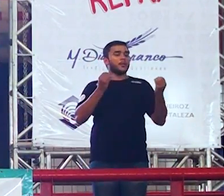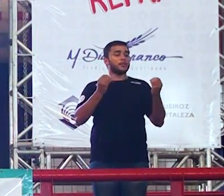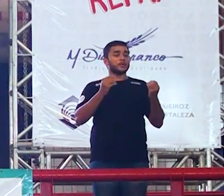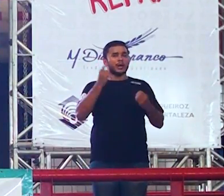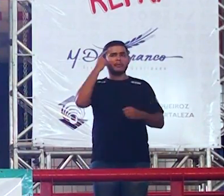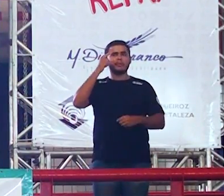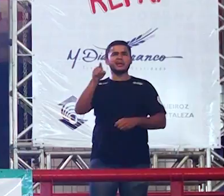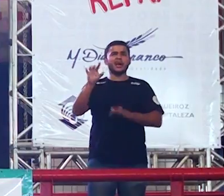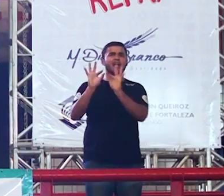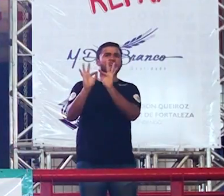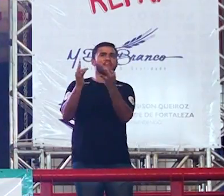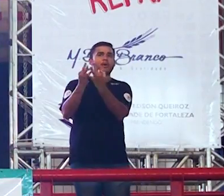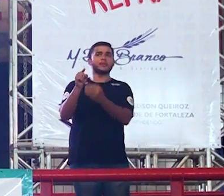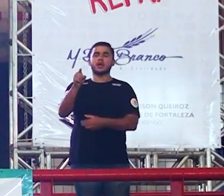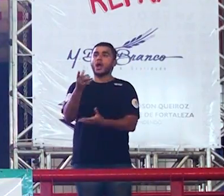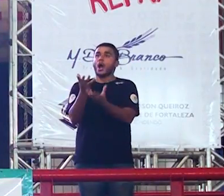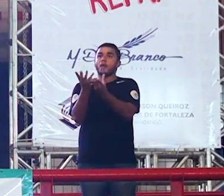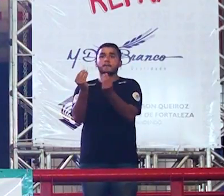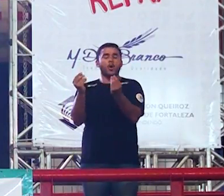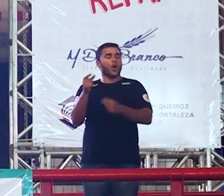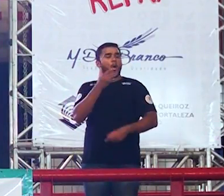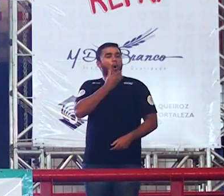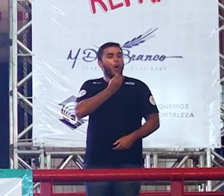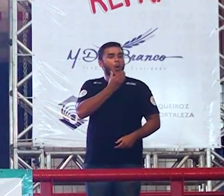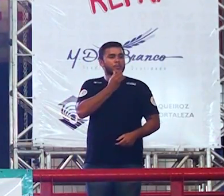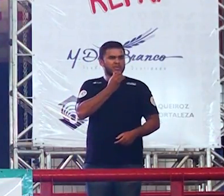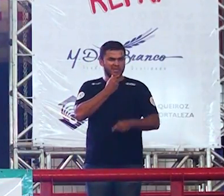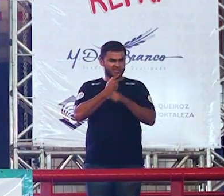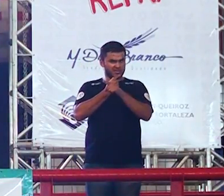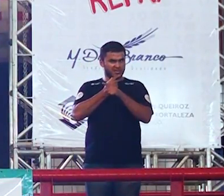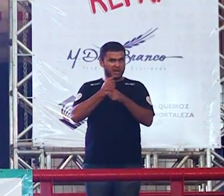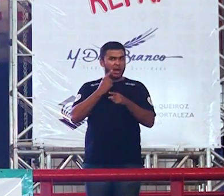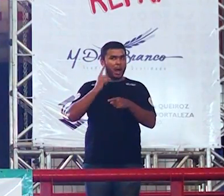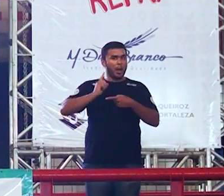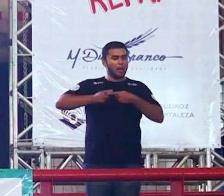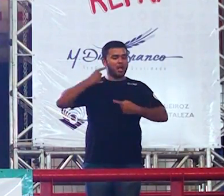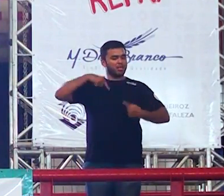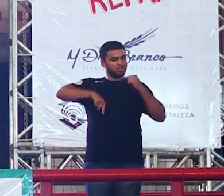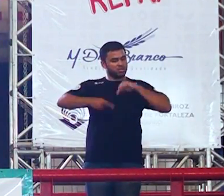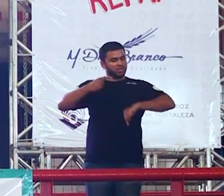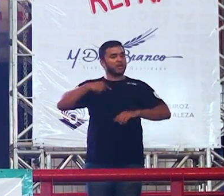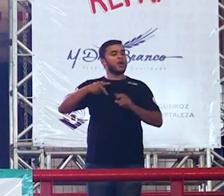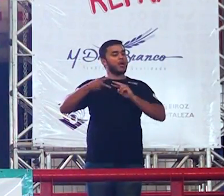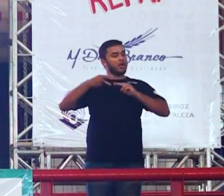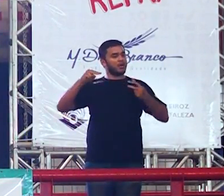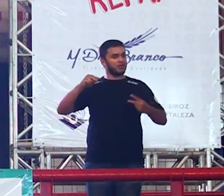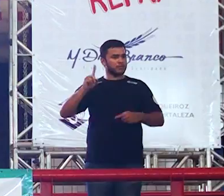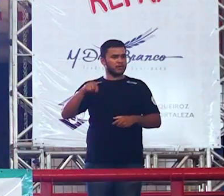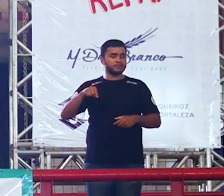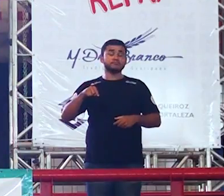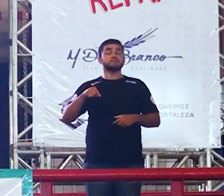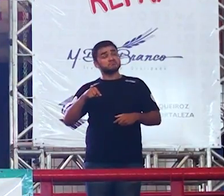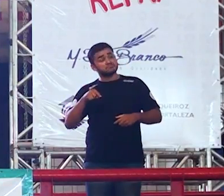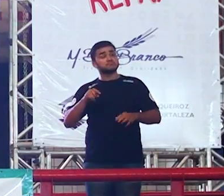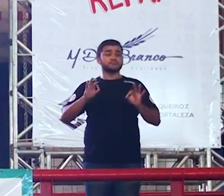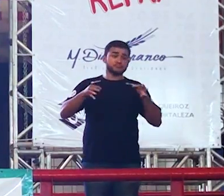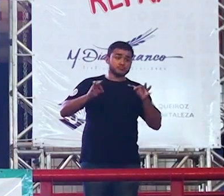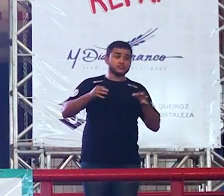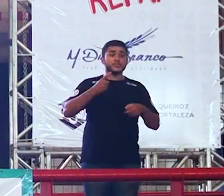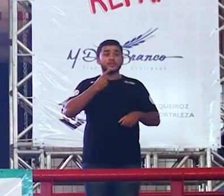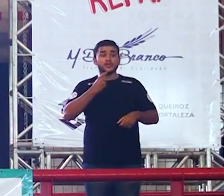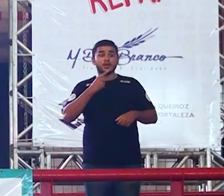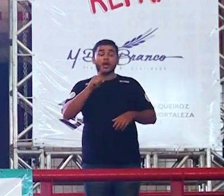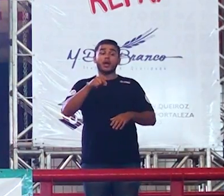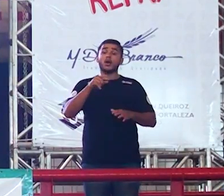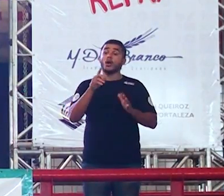e por que na família tal tem mais menina? É porque o sangue é doce, o sangue é azedo, o sangue é isso, o sangue é aquilo. Tem uma certa relação, mas só que não é bem o sangue, tem a ver com o